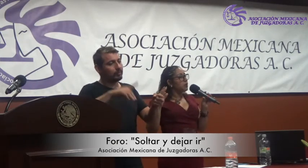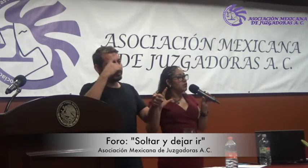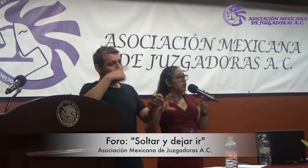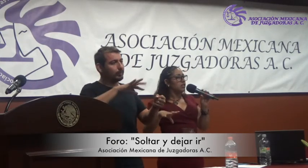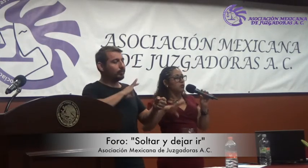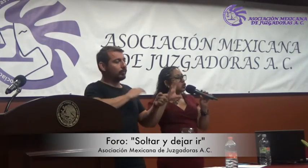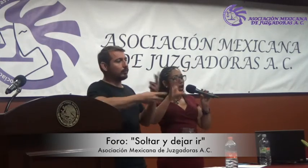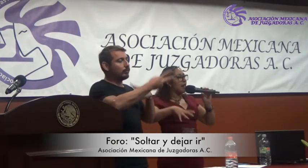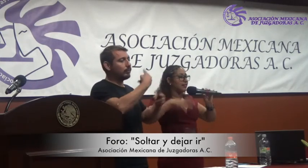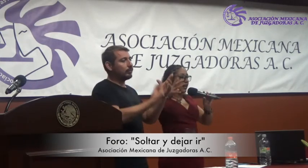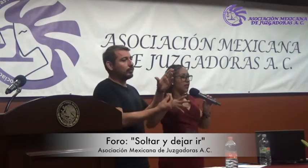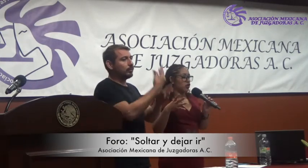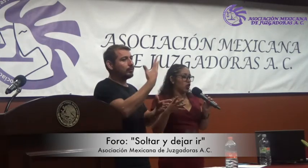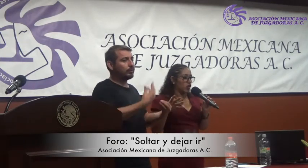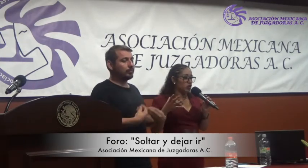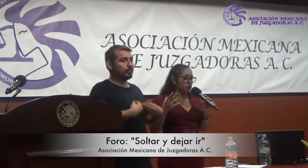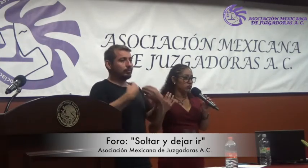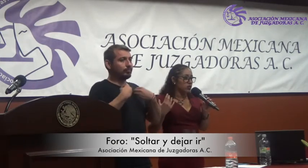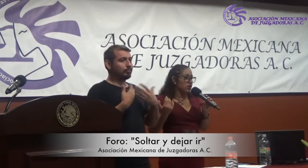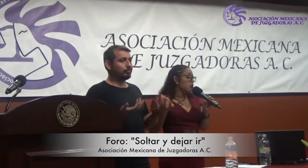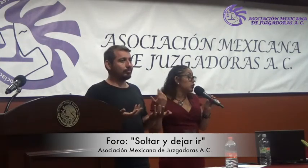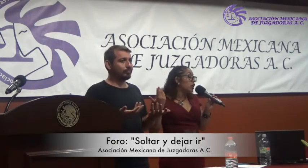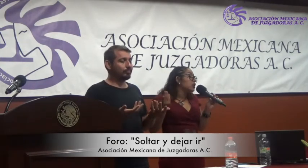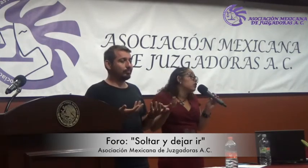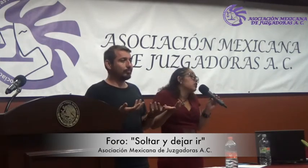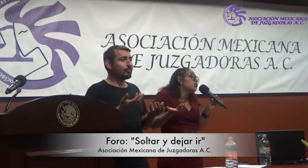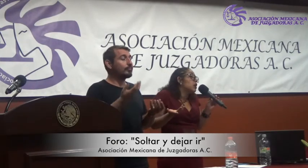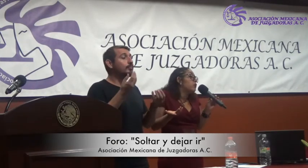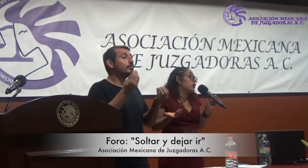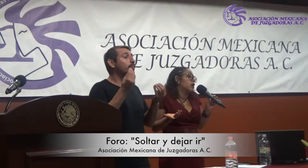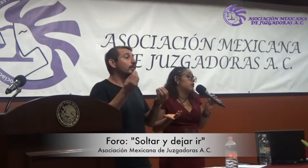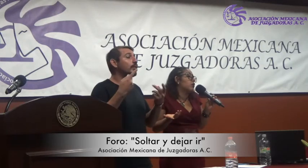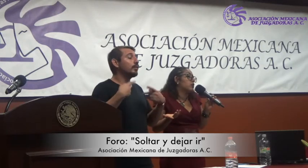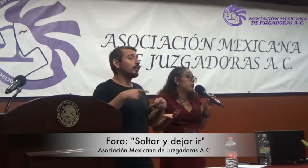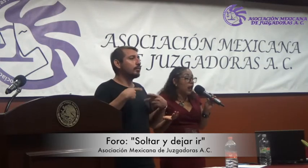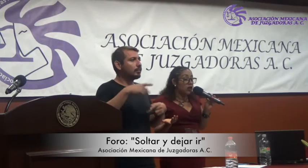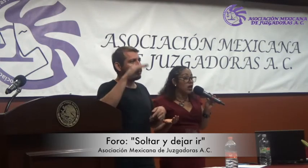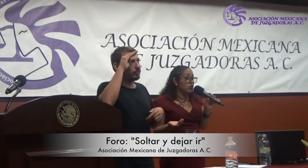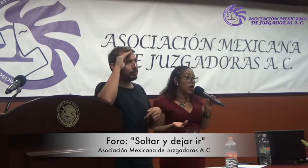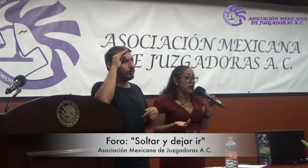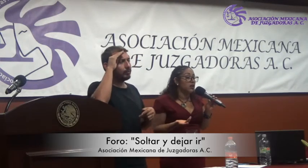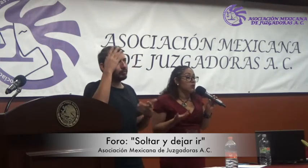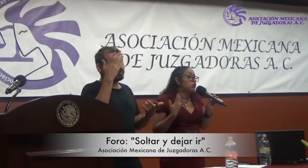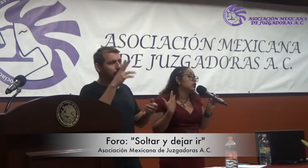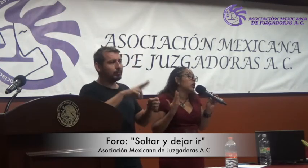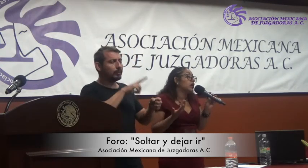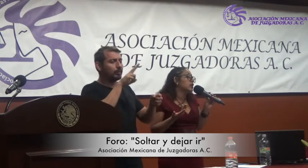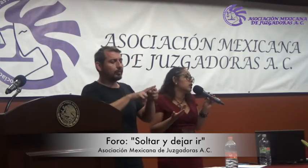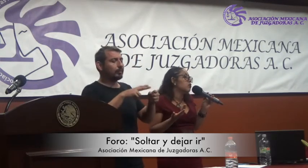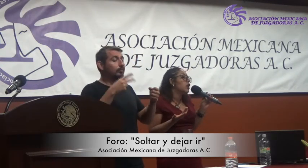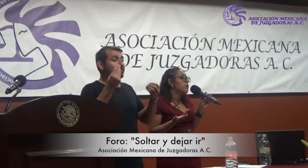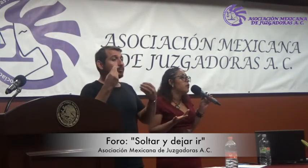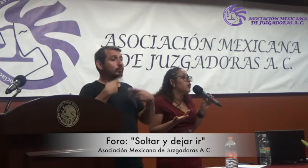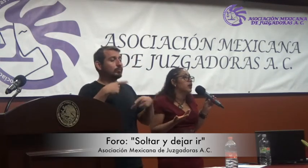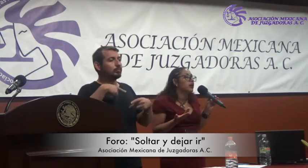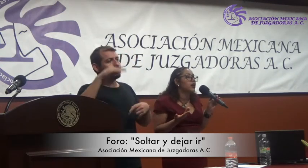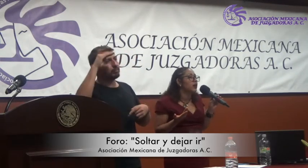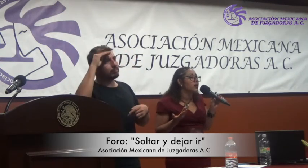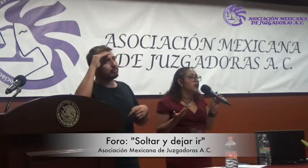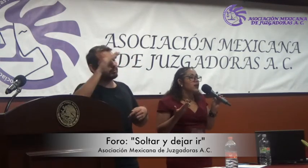Actualmente las personas hemos alterado todo, ¿no? Y mucha gente no se muere por algo natural. Mucha gente se muere